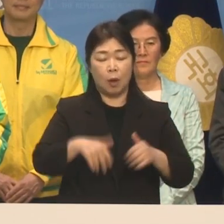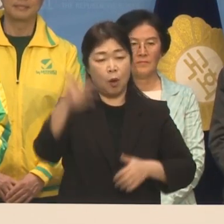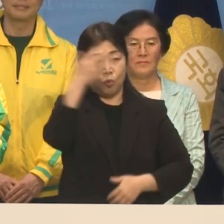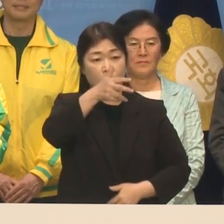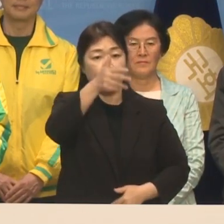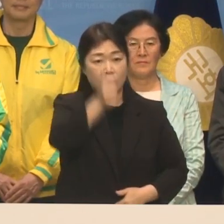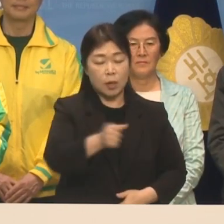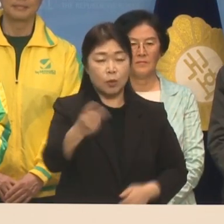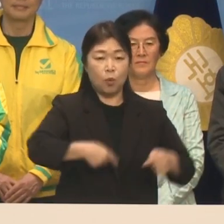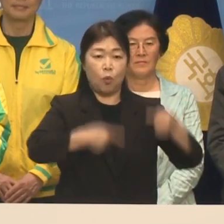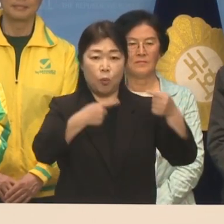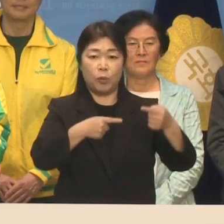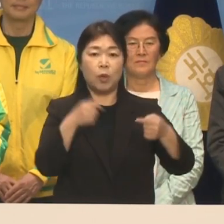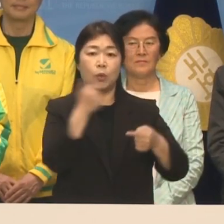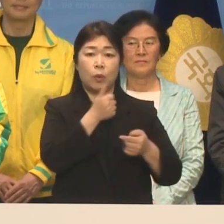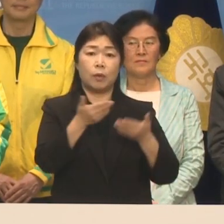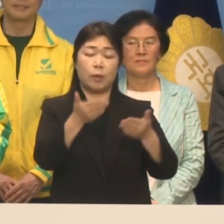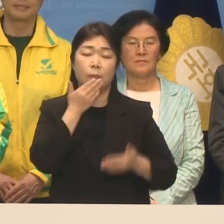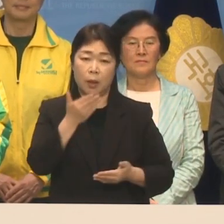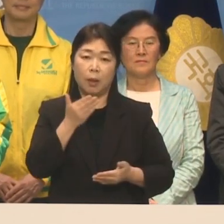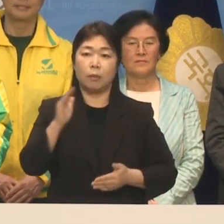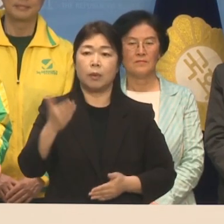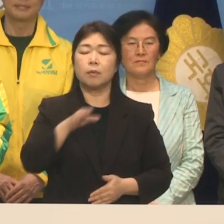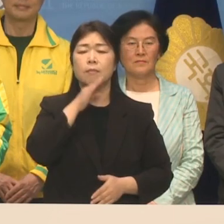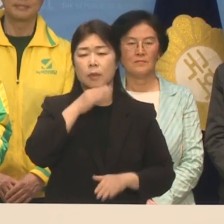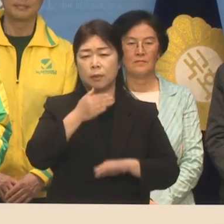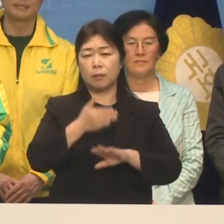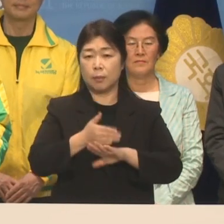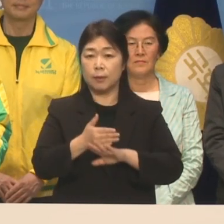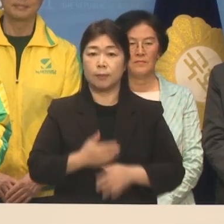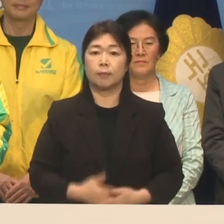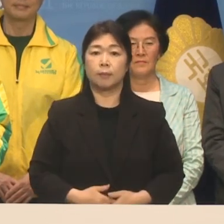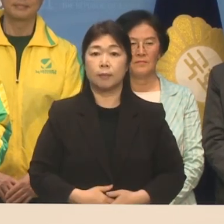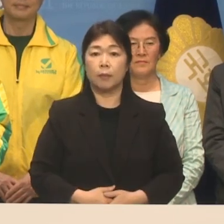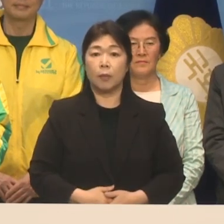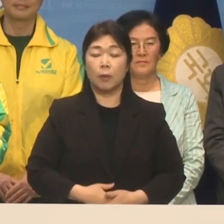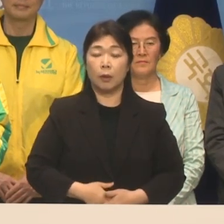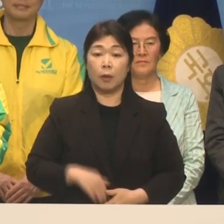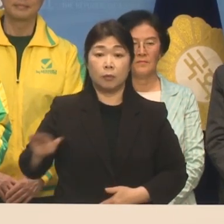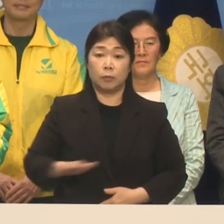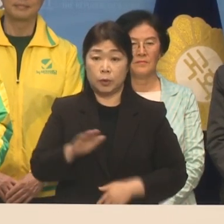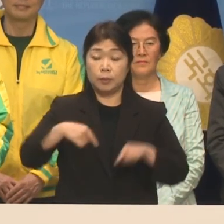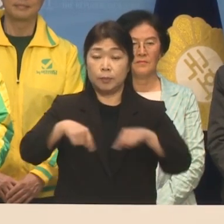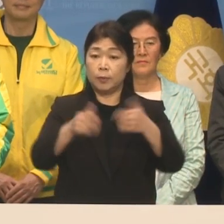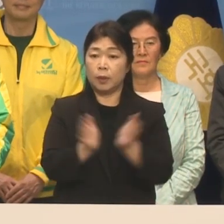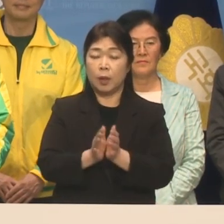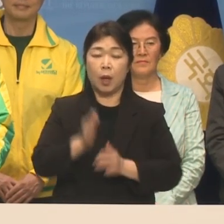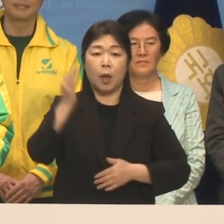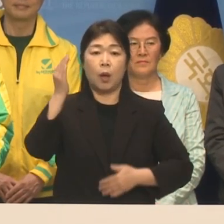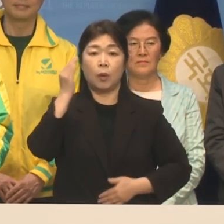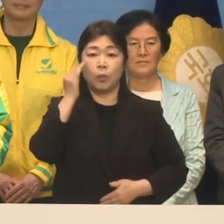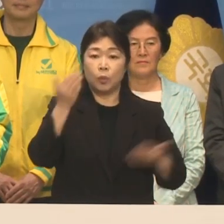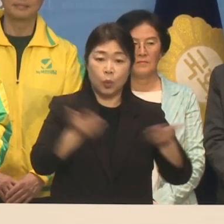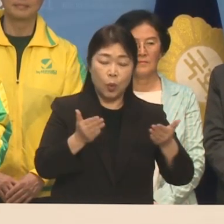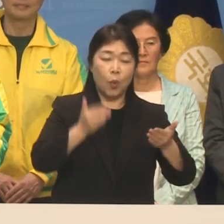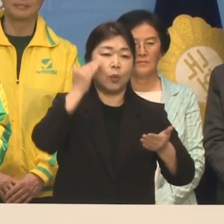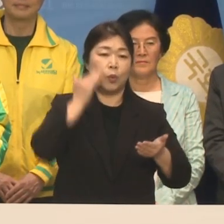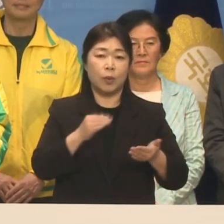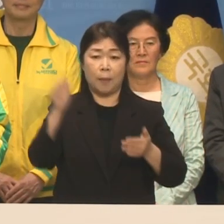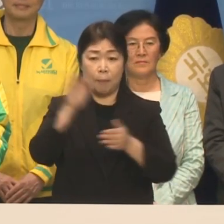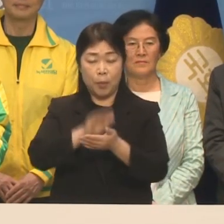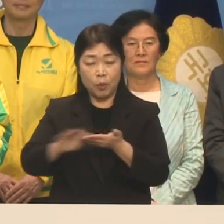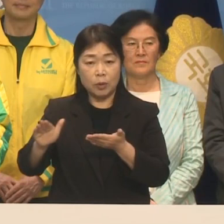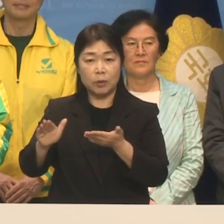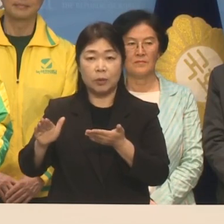드릴 수 있어서 뜻깊게 생각합니다. 녹색정의당이 노동과 녹색, 평등과 평화라는 기치로